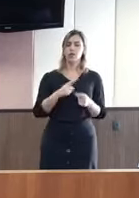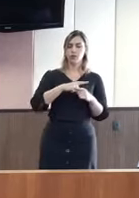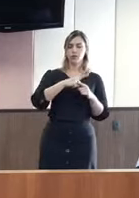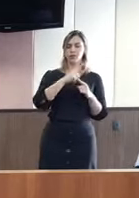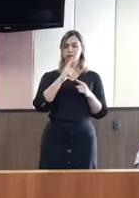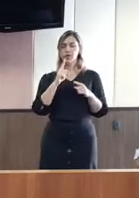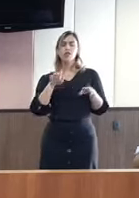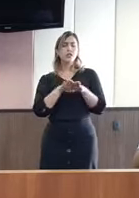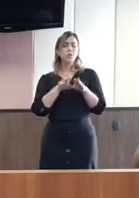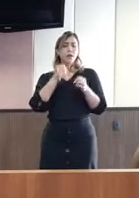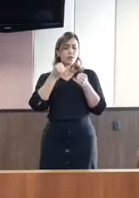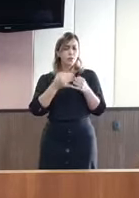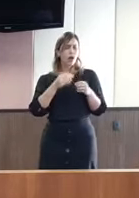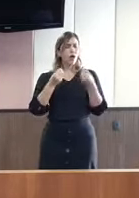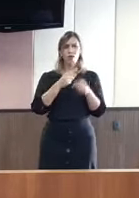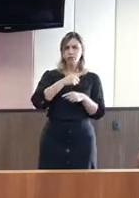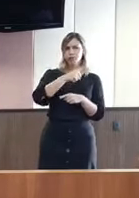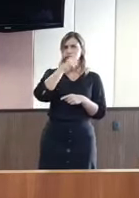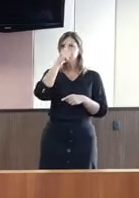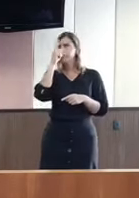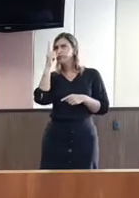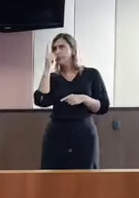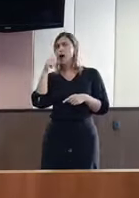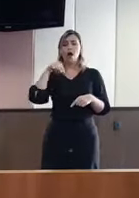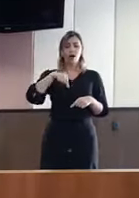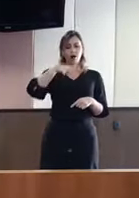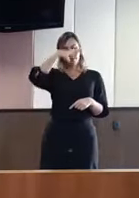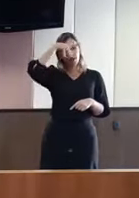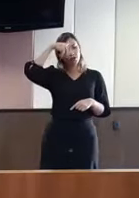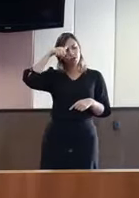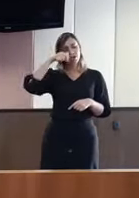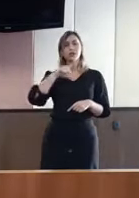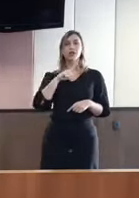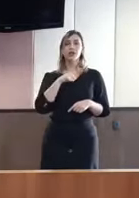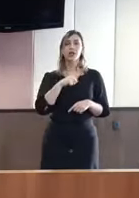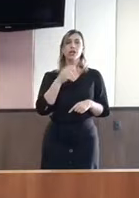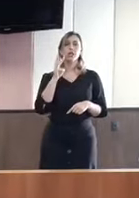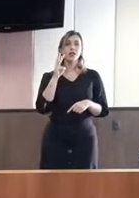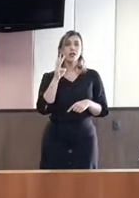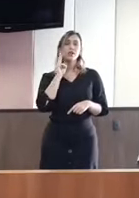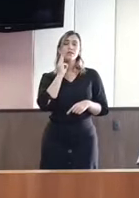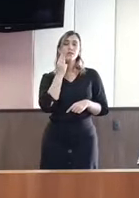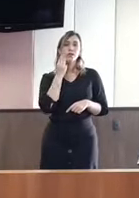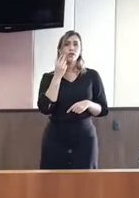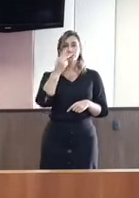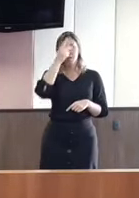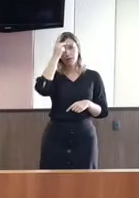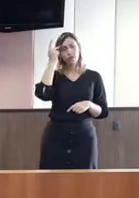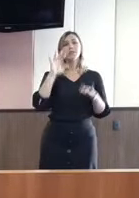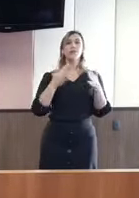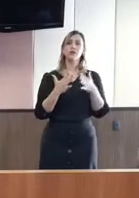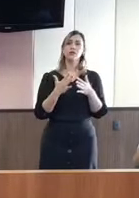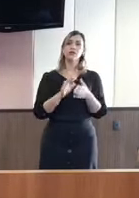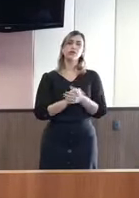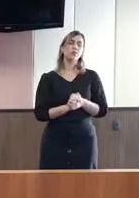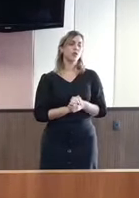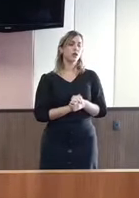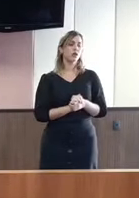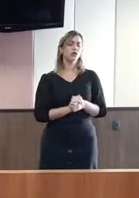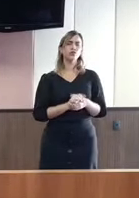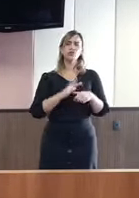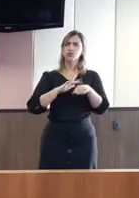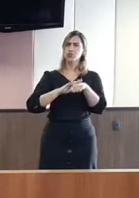discutir sobre o curso. Em Mato Grosso, nós temos 3 milhões e meio de habitantes. E nós temos uma estimativa de infectados de 4